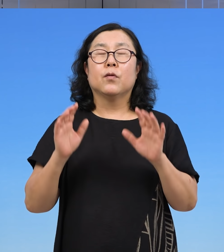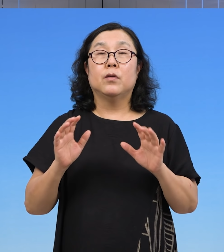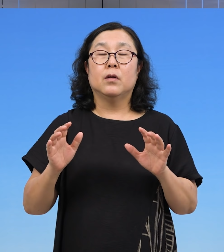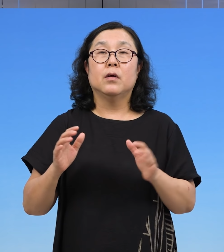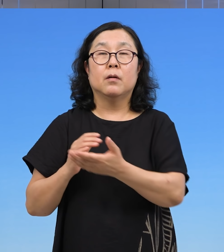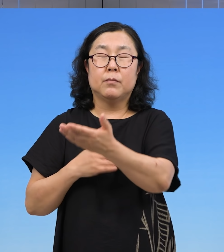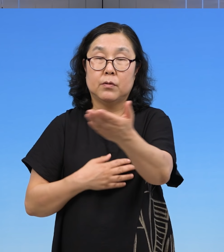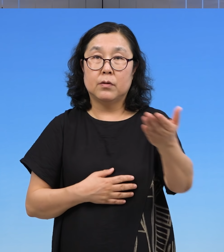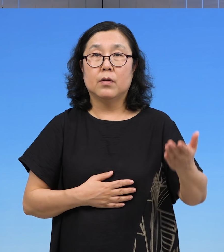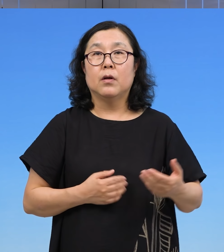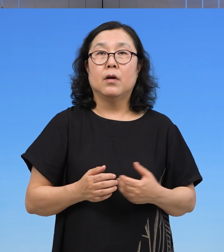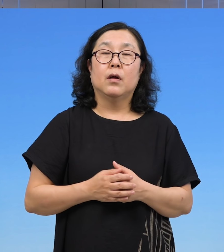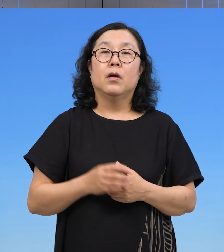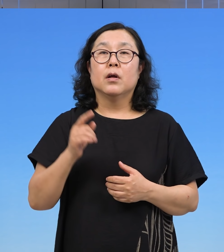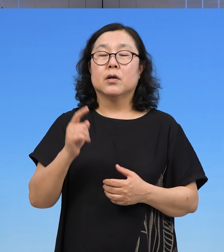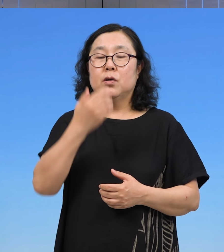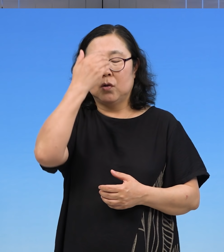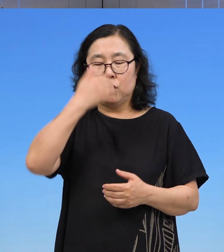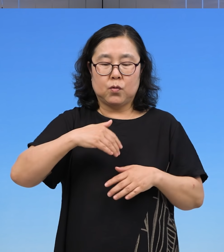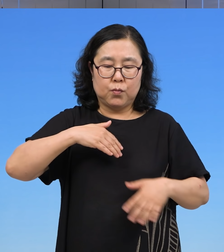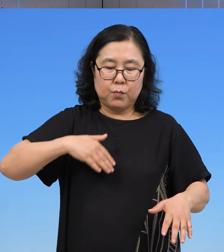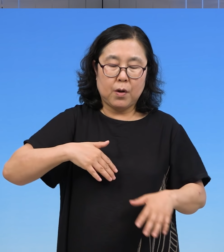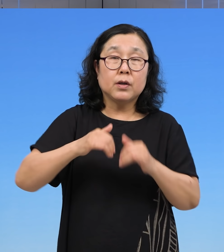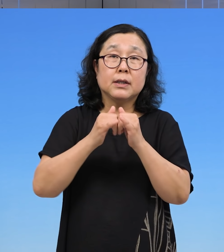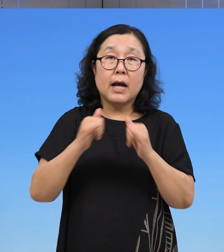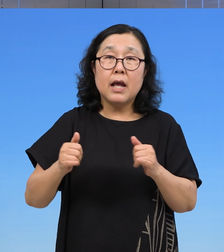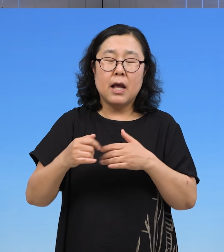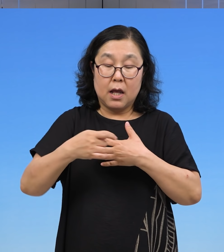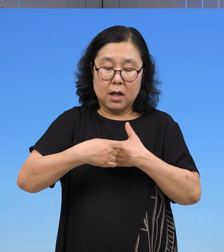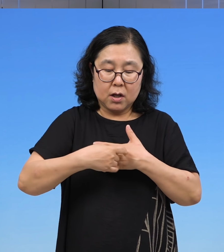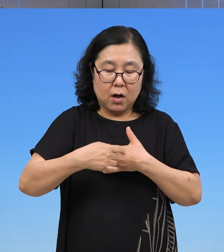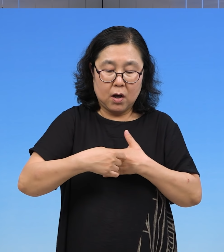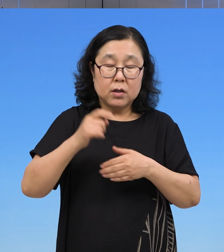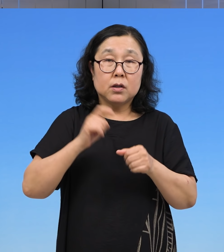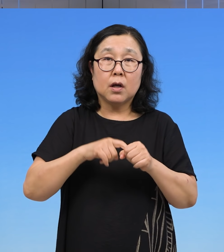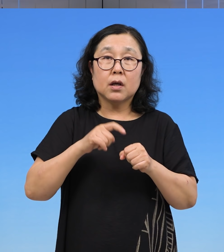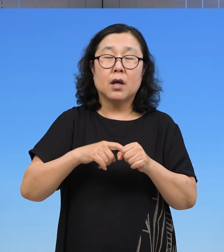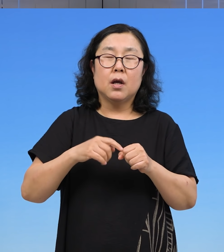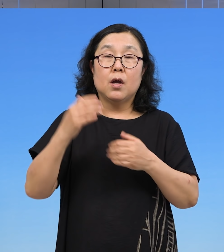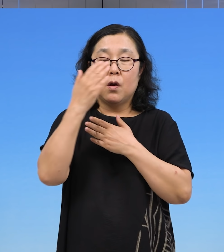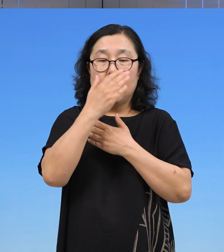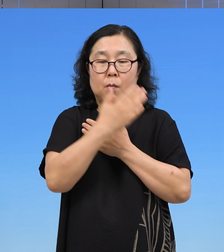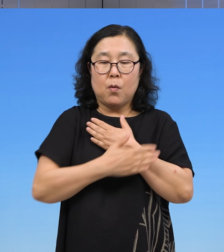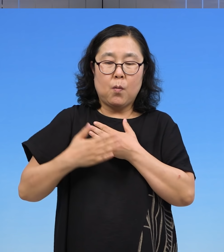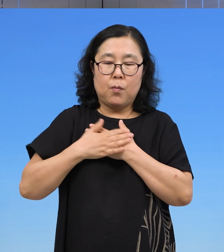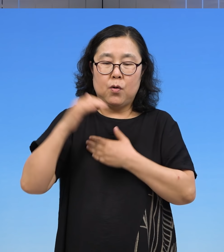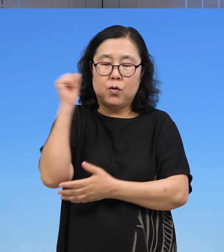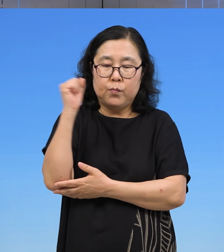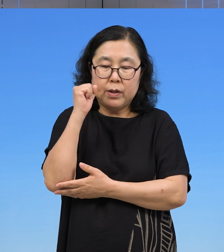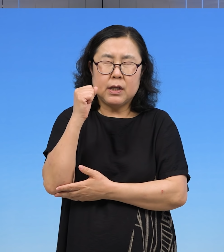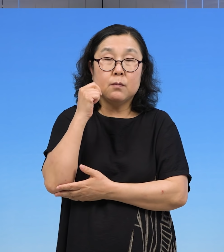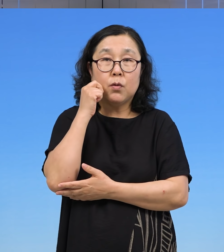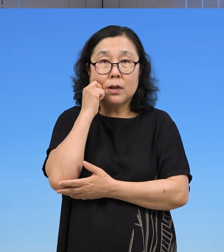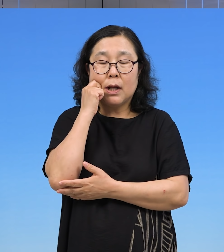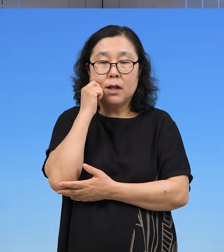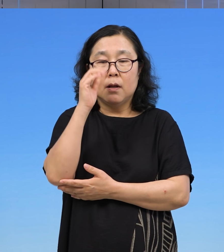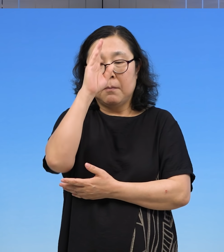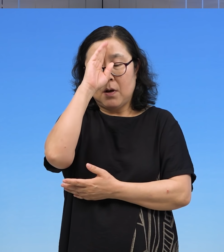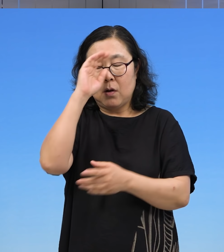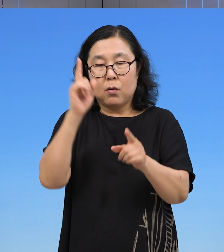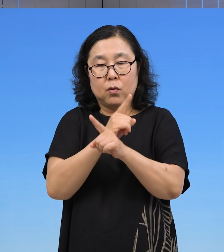오늘 여러분 그 중풍병자의 표면적인 그 몸을 가누지 못하는 그 사람의 병을